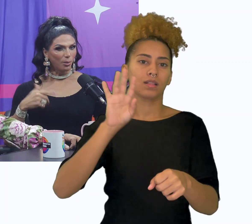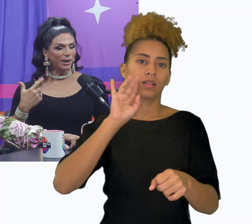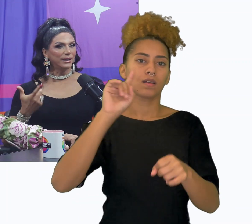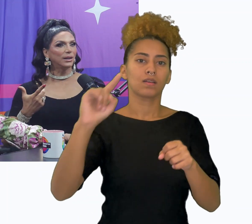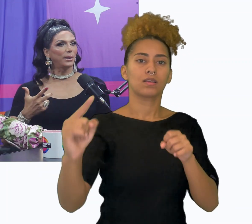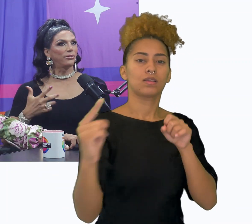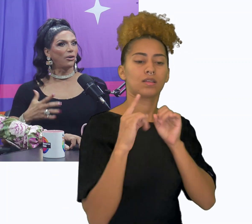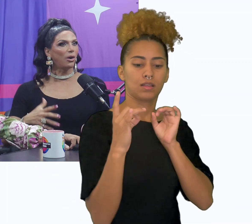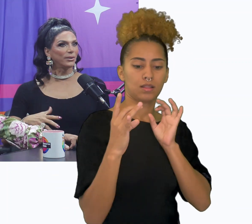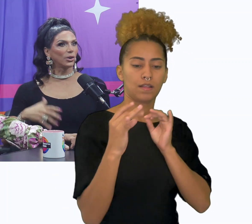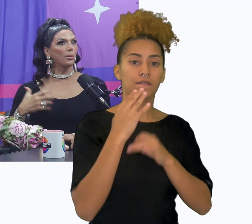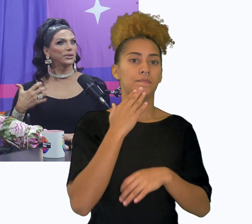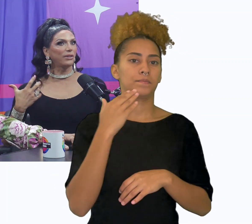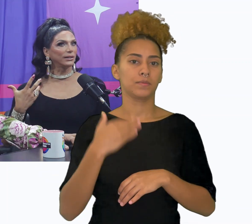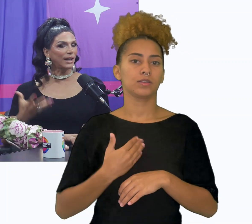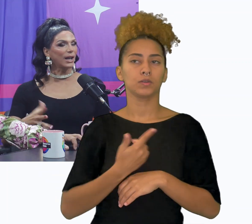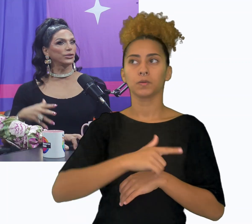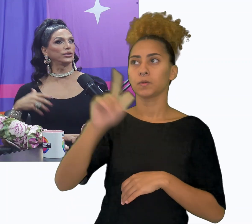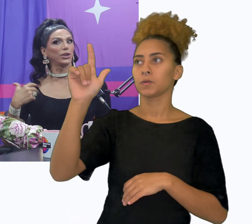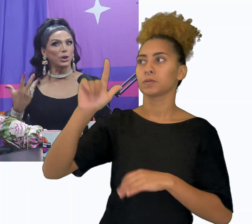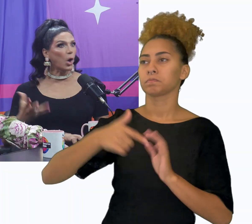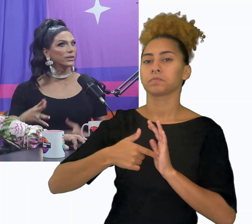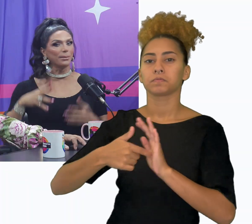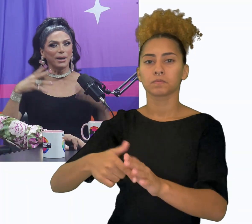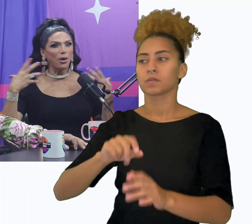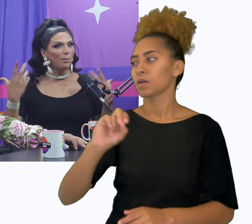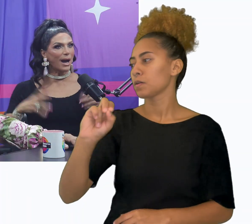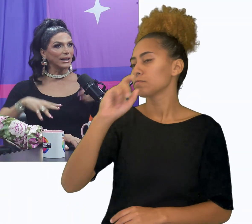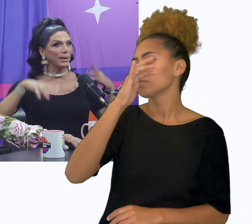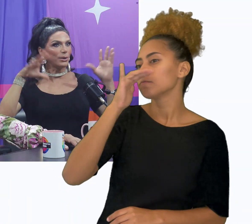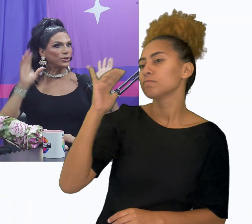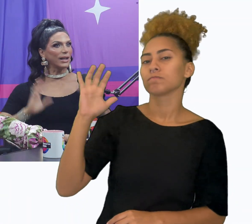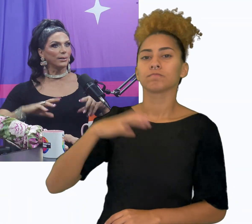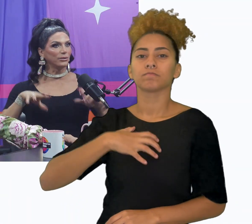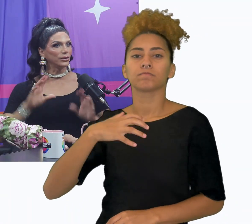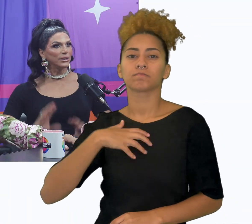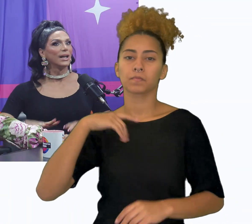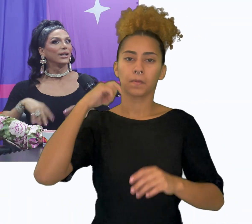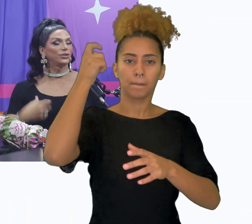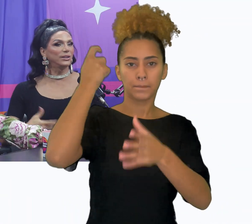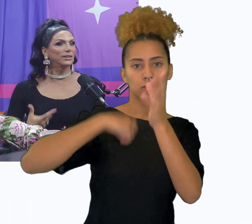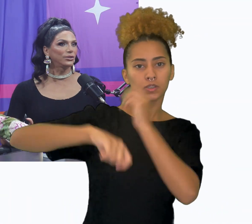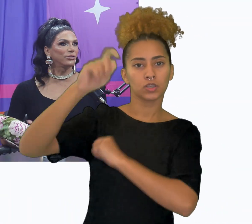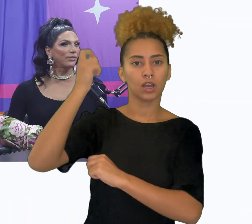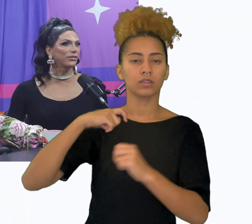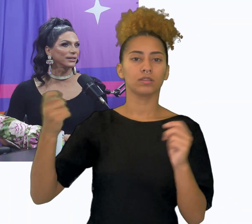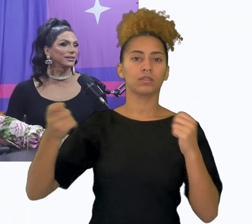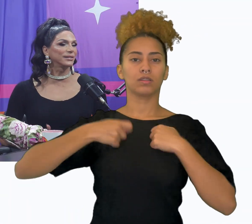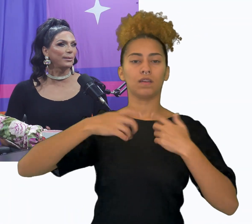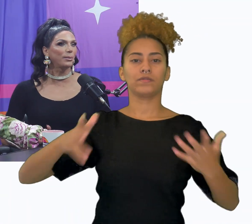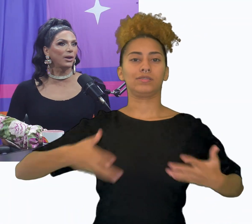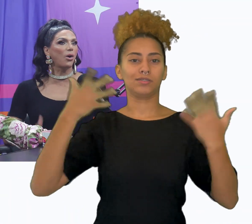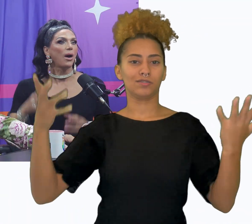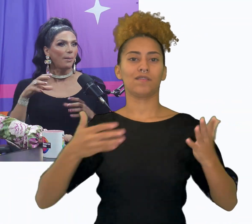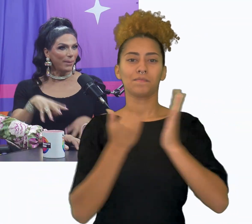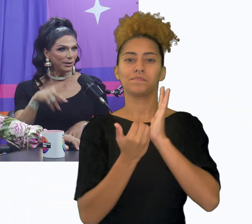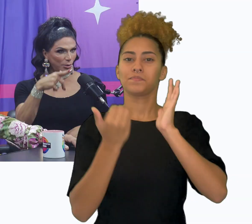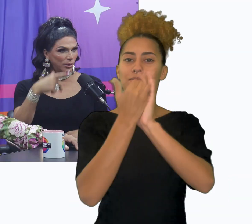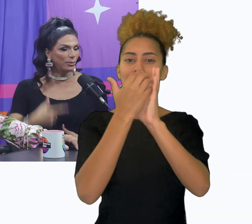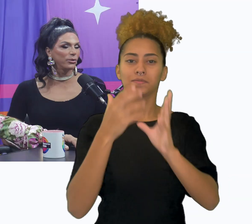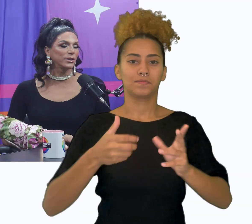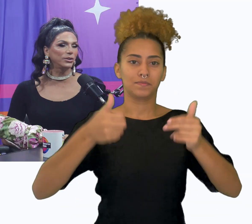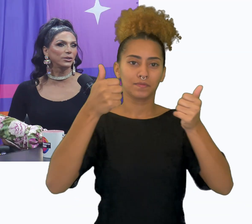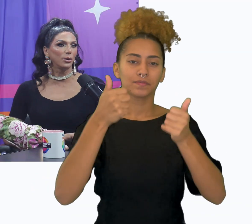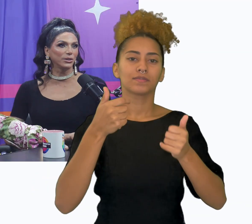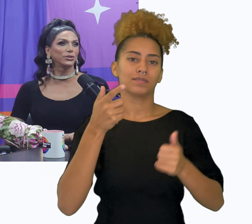cobrar uma linda performance, como você vai estar cheirosa, bem arrumada, bem penteada, bem vestida, te incentivava a fazer sempre o melhor,